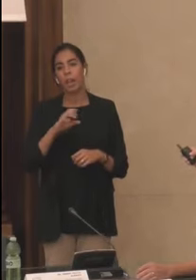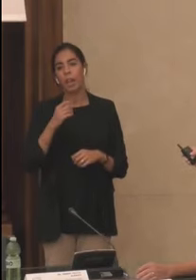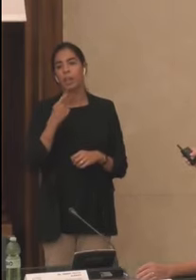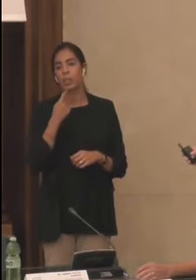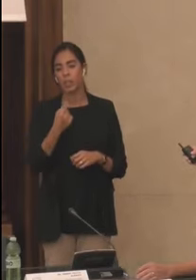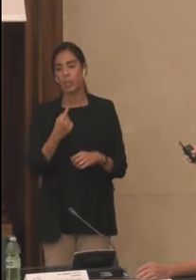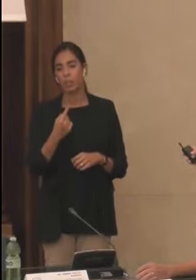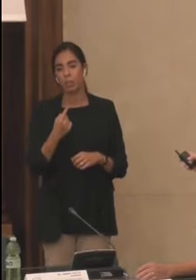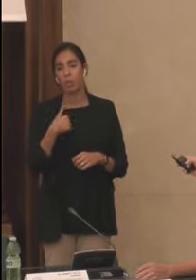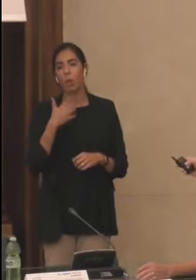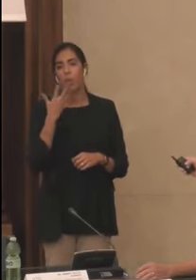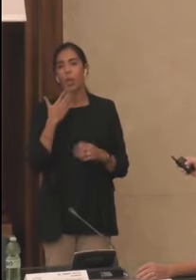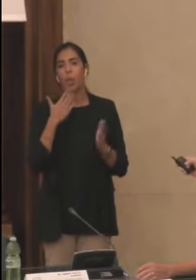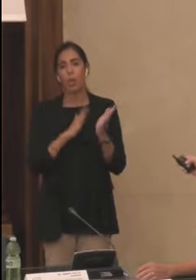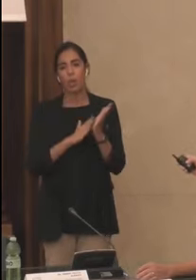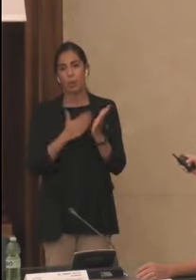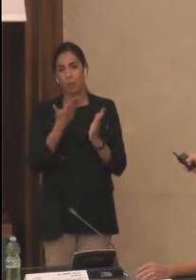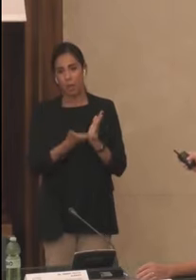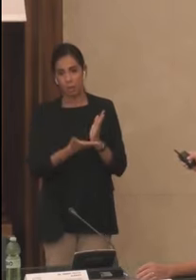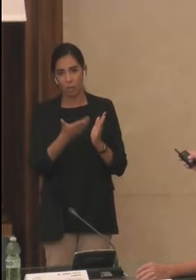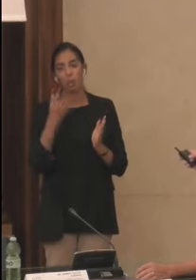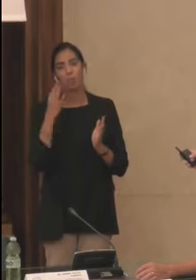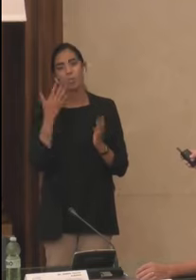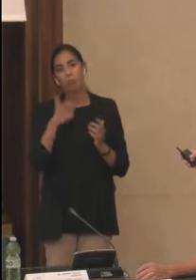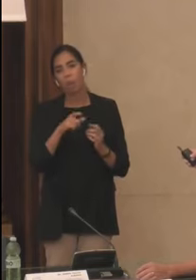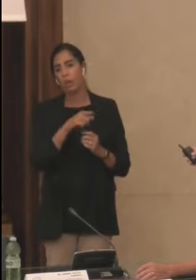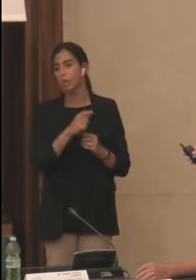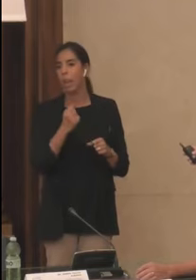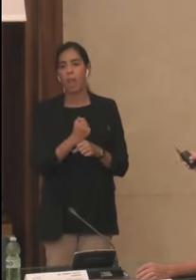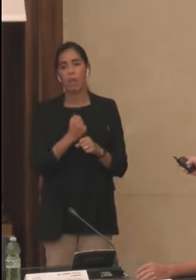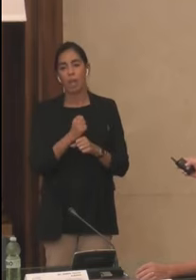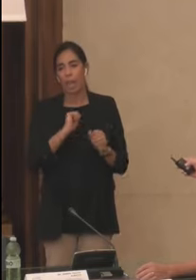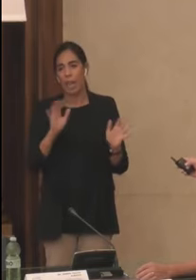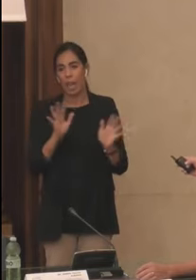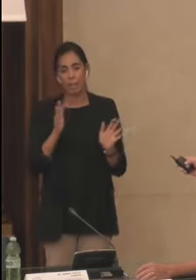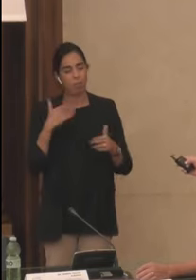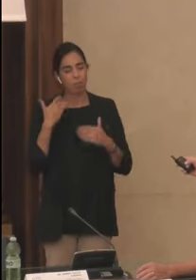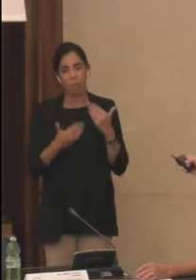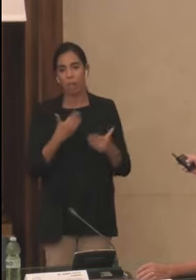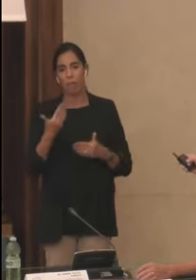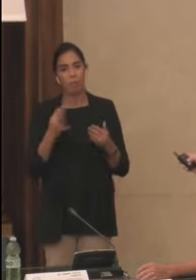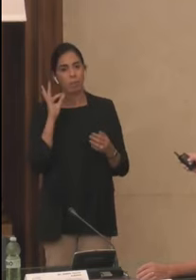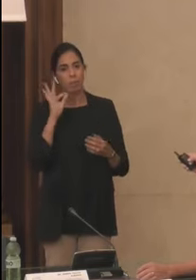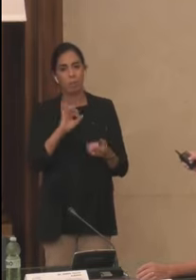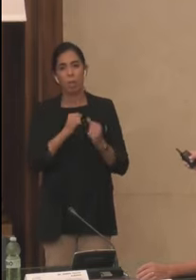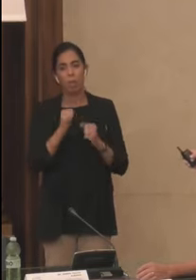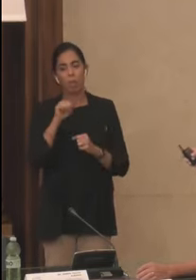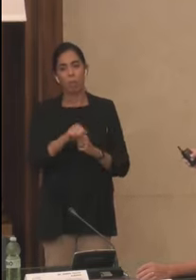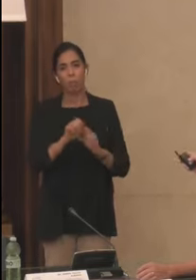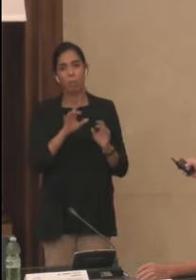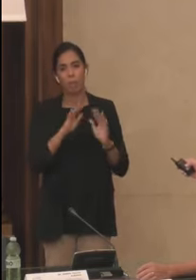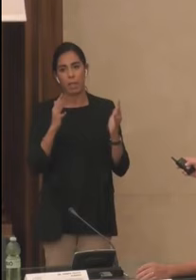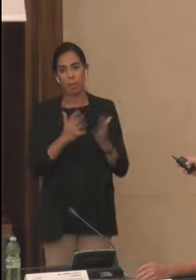llevando adelante en su lucha contra la pandemia. Es para mí un honor poder estar a su lado y a su disposición. Avíseme